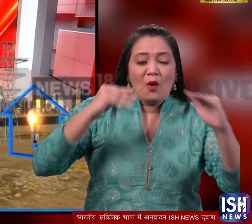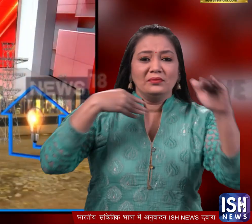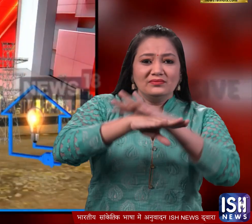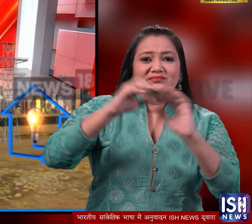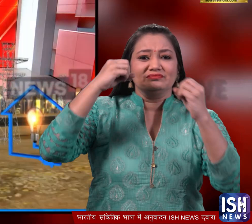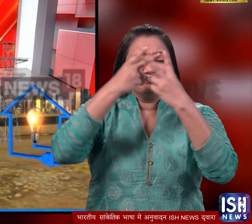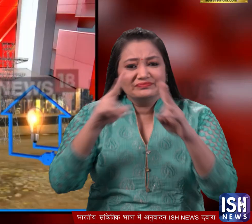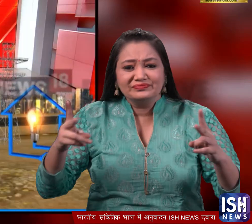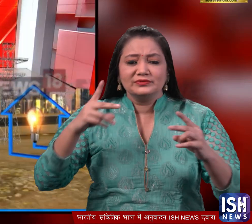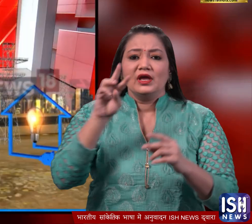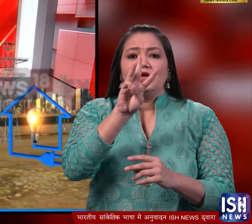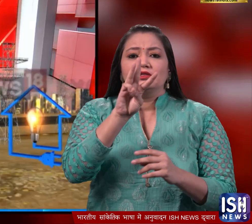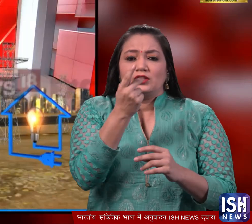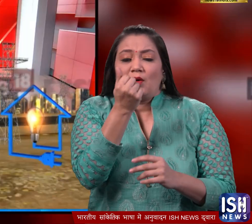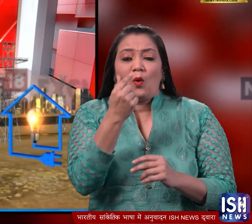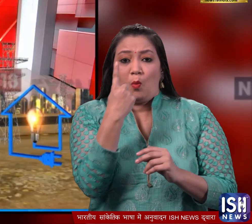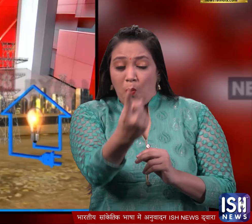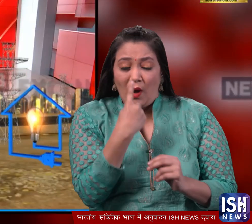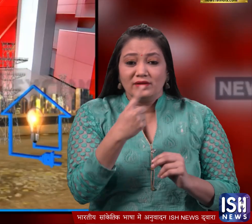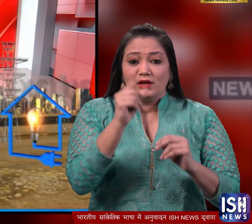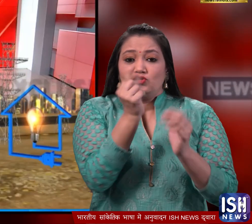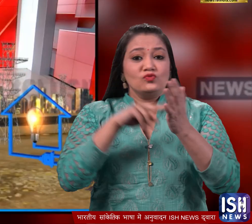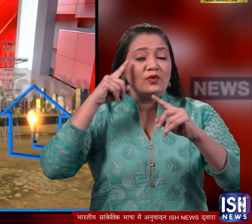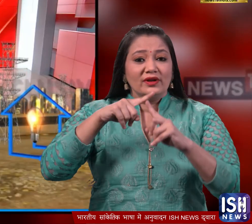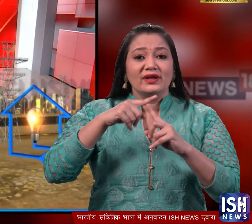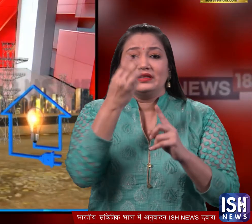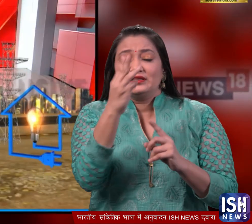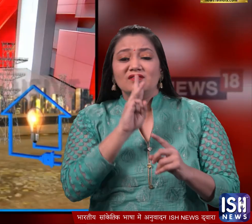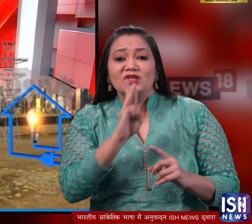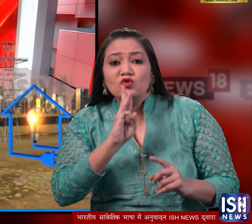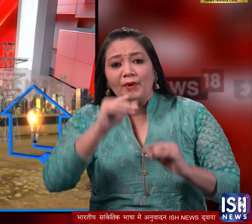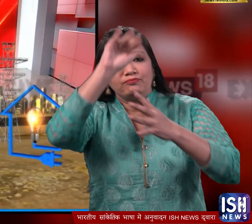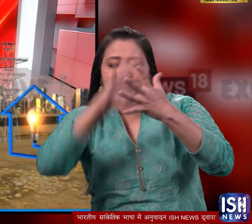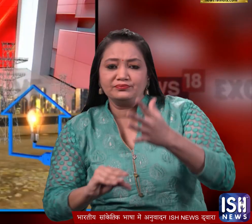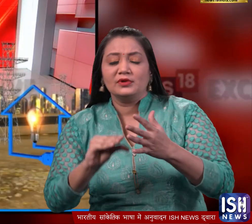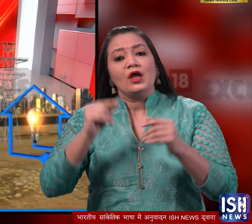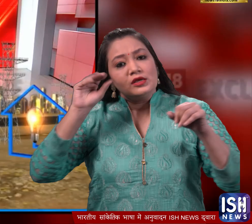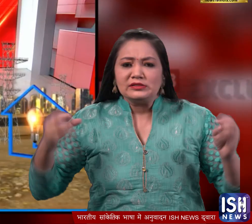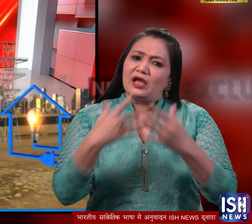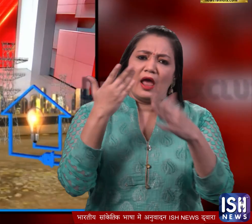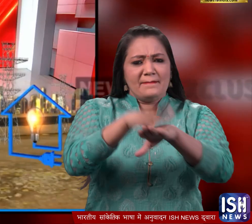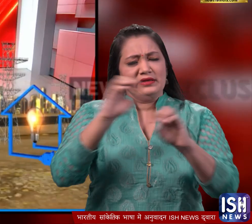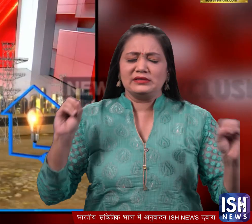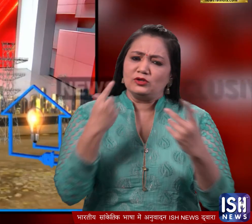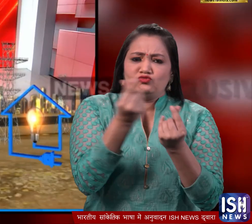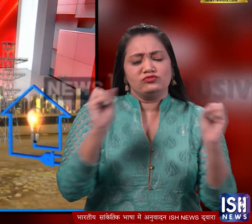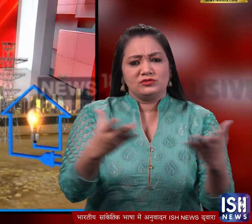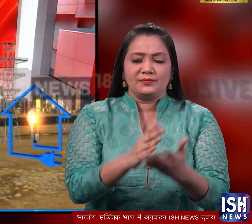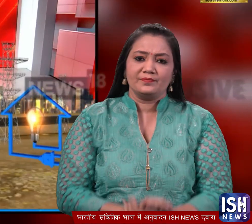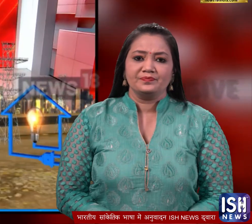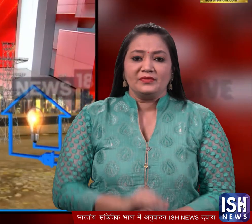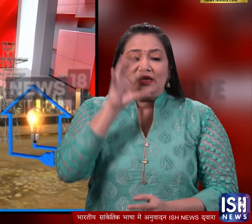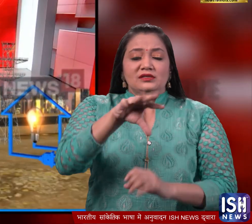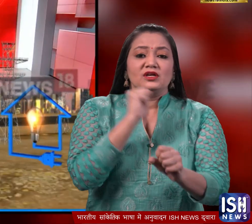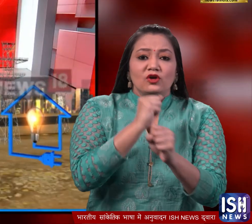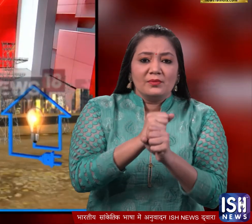कनेक्शन के हर स्लैब में 3 रुपए प्रति यूनिट की कटौती का ऐलान किया। बिजली की यह नई दर राज्य में लागू भी कर दी गई, जिससे